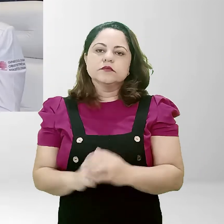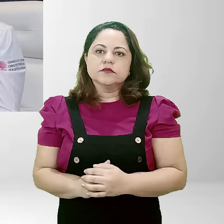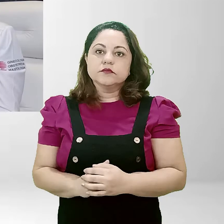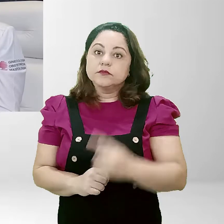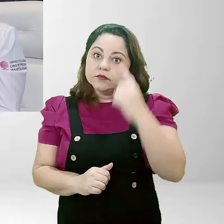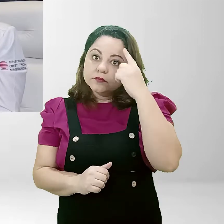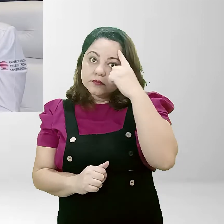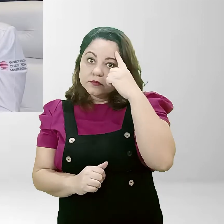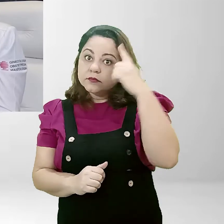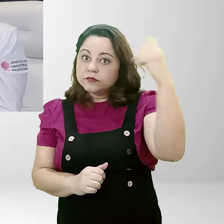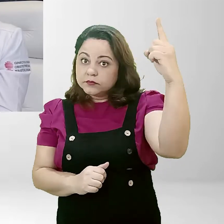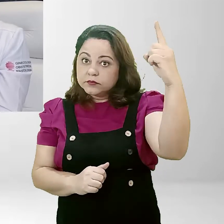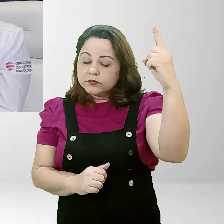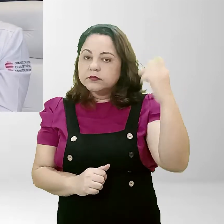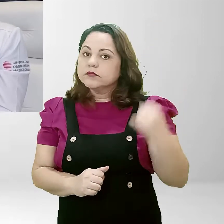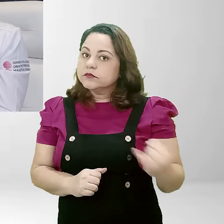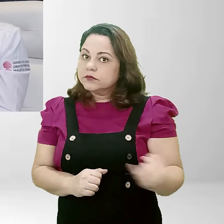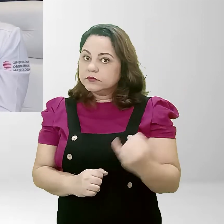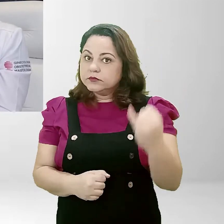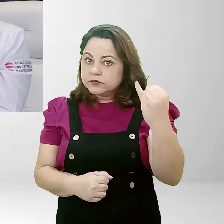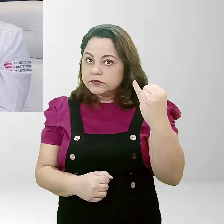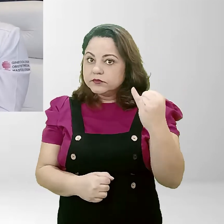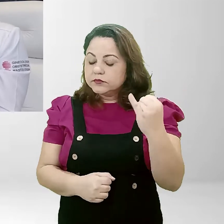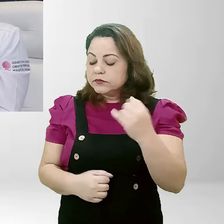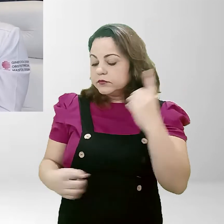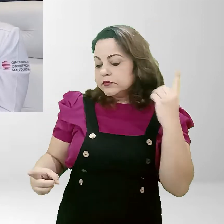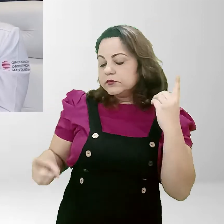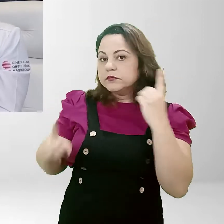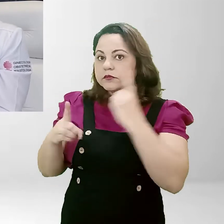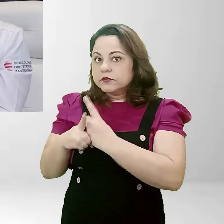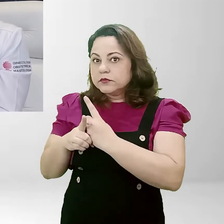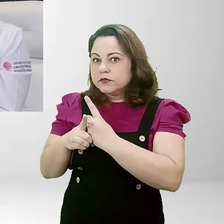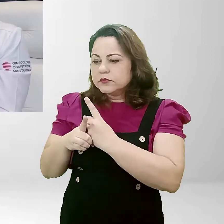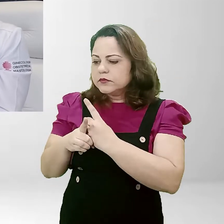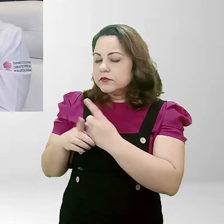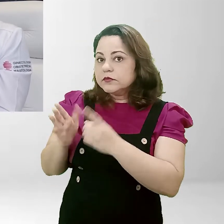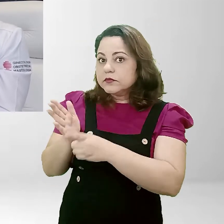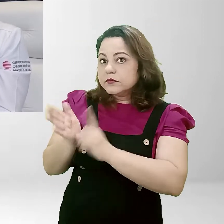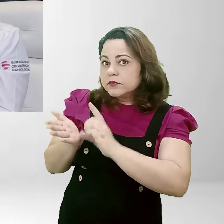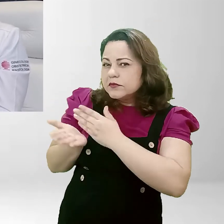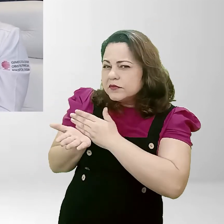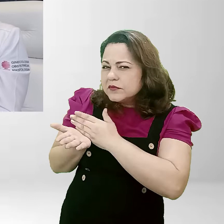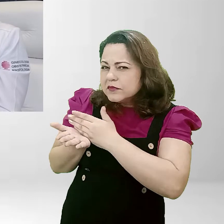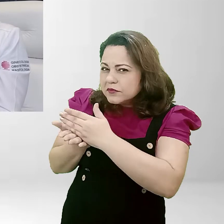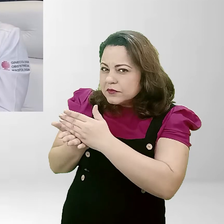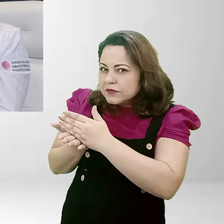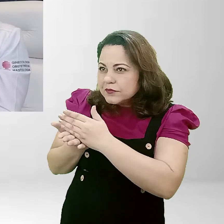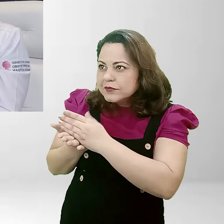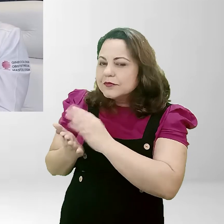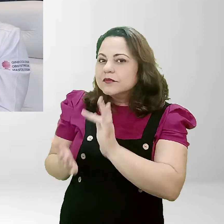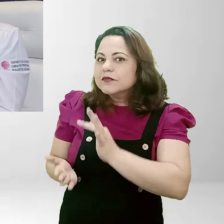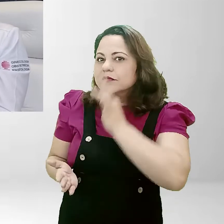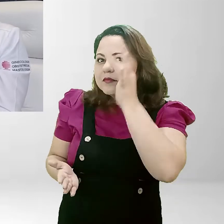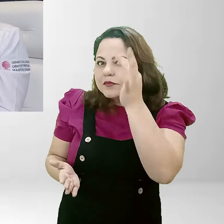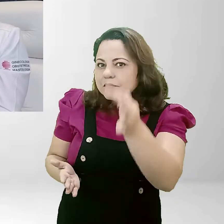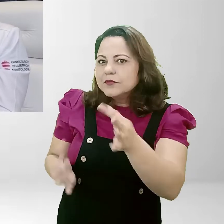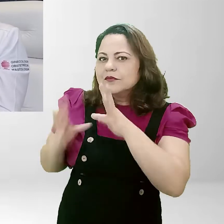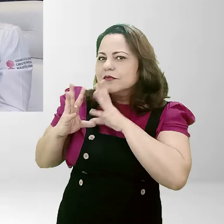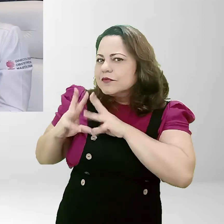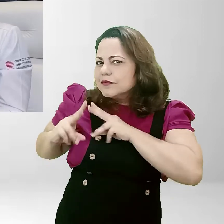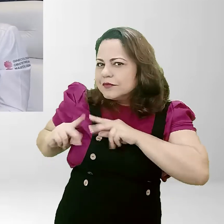É importante lembrar que, se detectado precocemente, o câncer de mama tem uma taxa de cura acima de